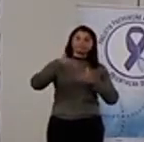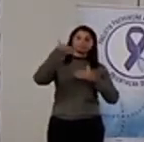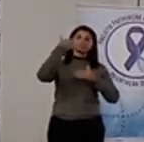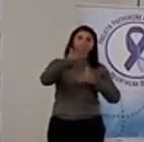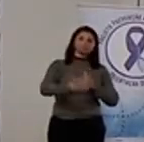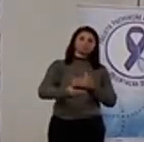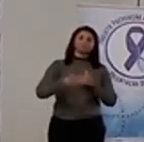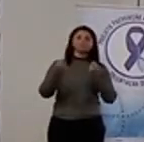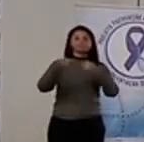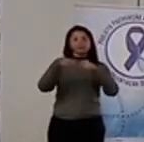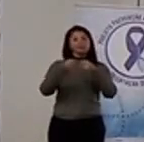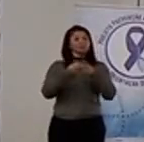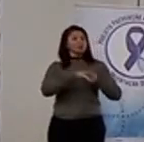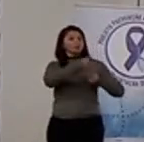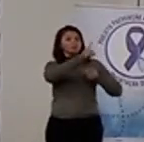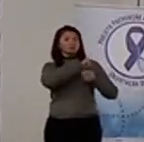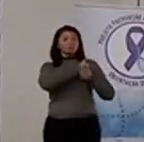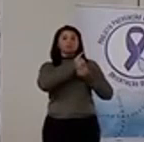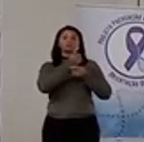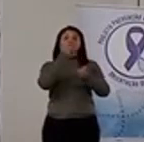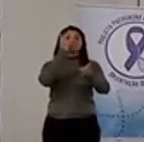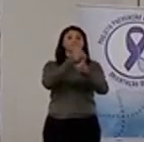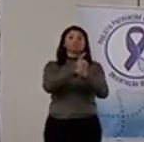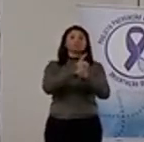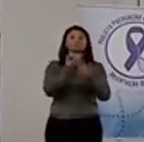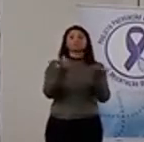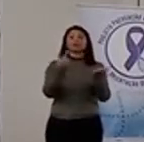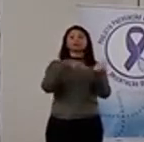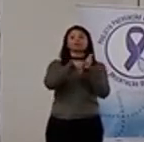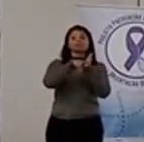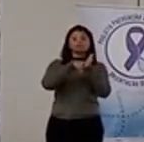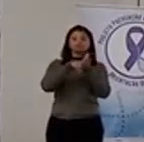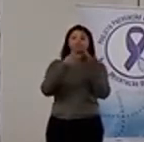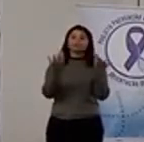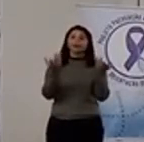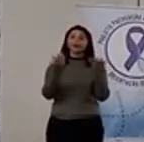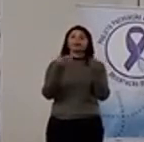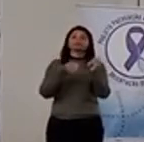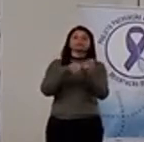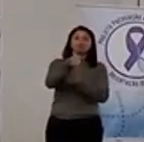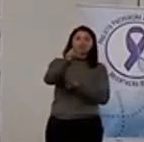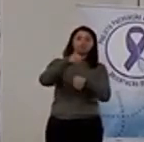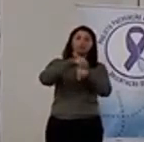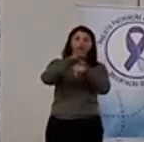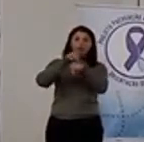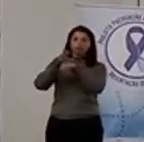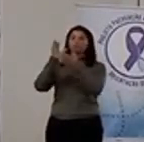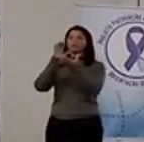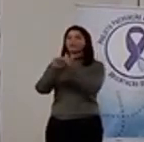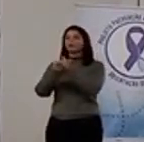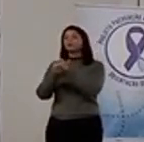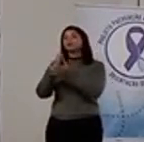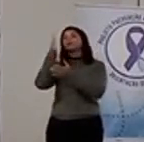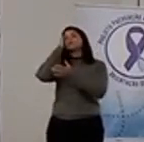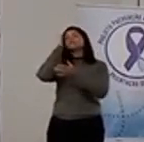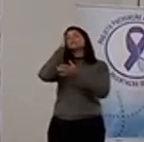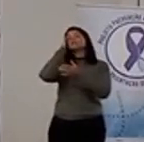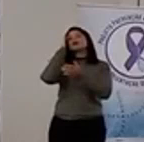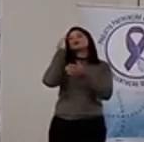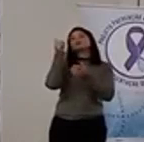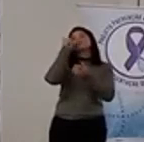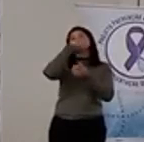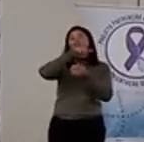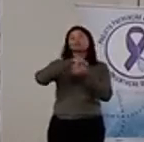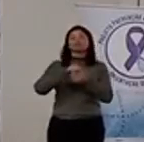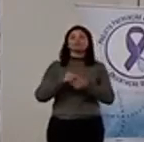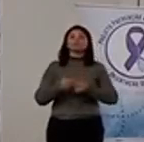na primeira criança, e orientado o casal. Muitas vezes o casal é orientado, eles sabem dos riscos, e eles querem tentar um novo filho.